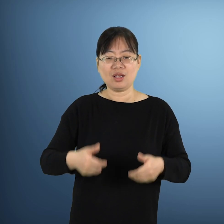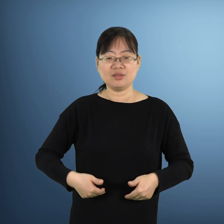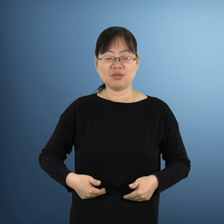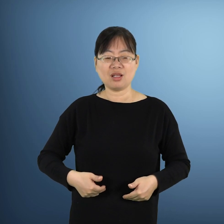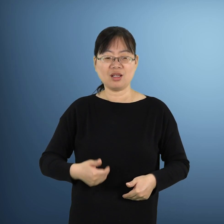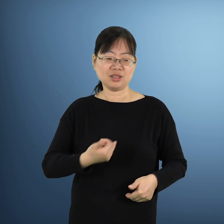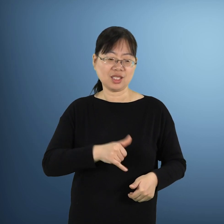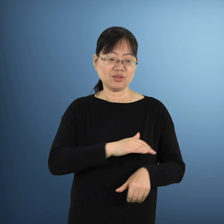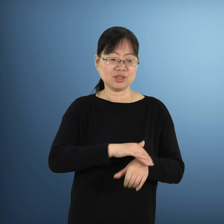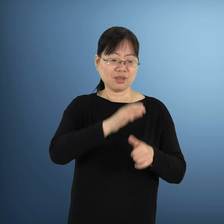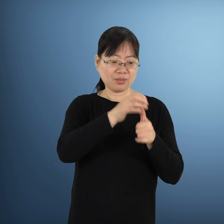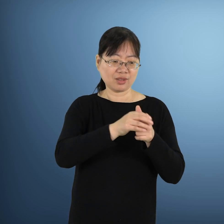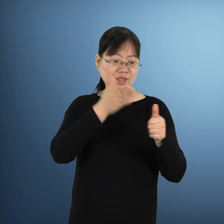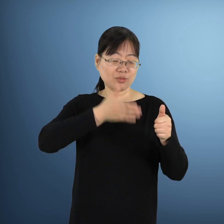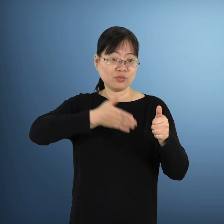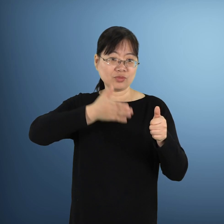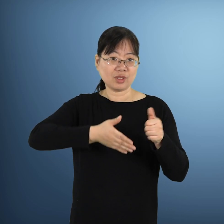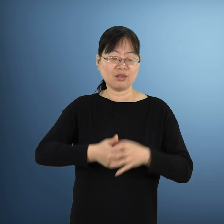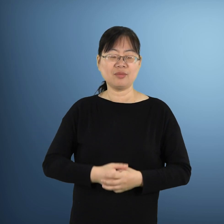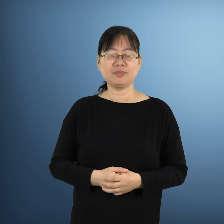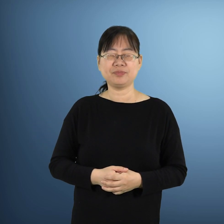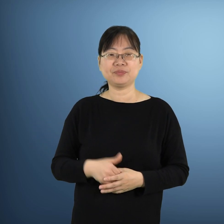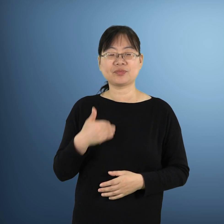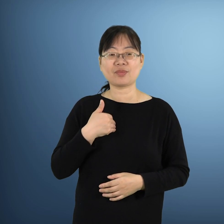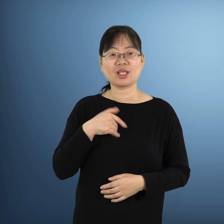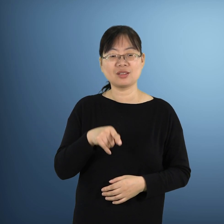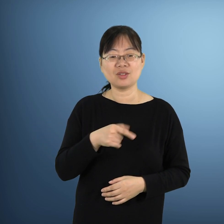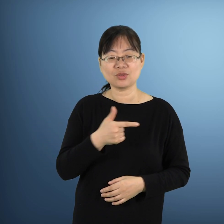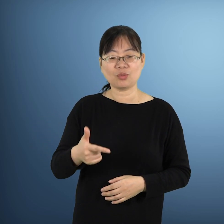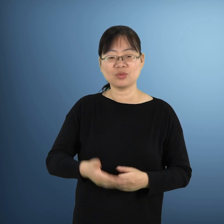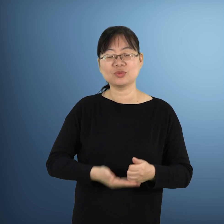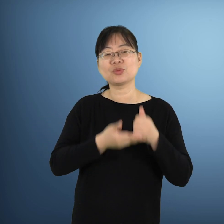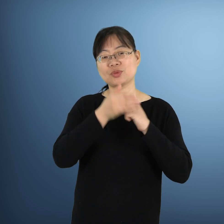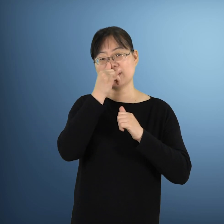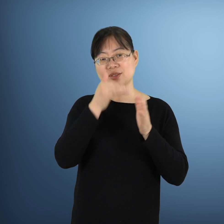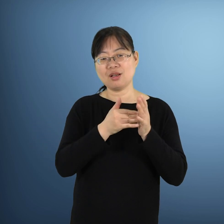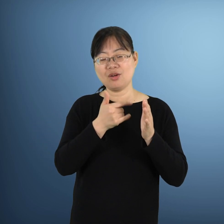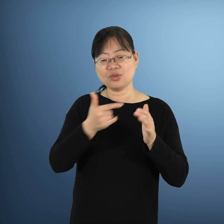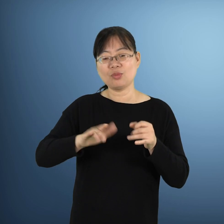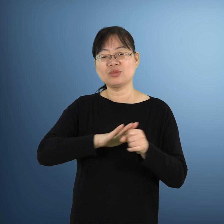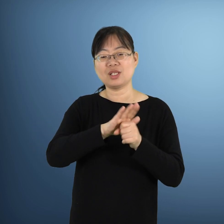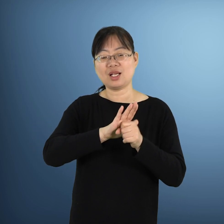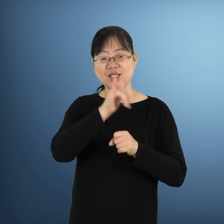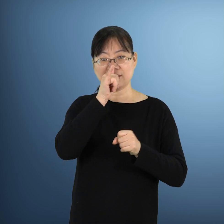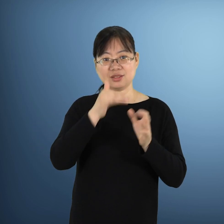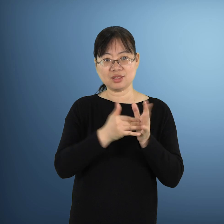잘 맡아다오. 제가 그분을 너무 존경해요. 너무 사랑해요.